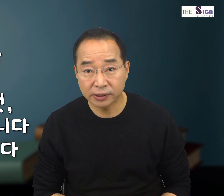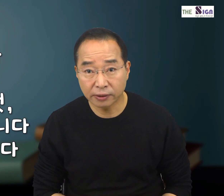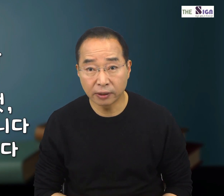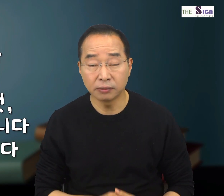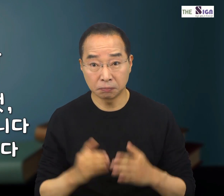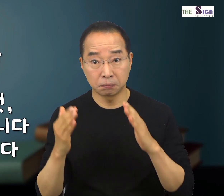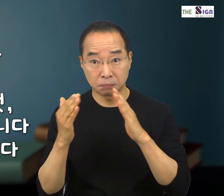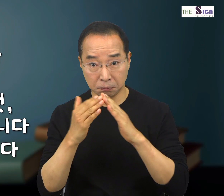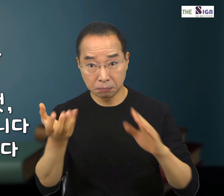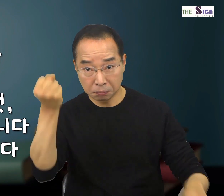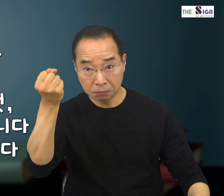있어요?